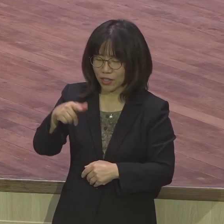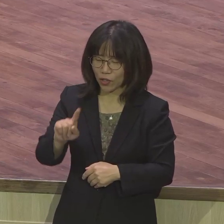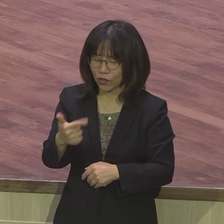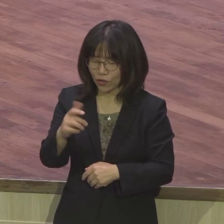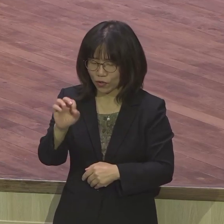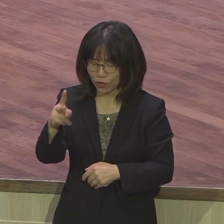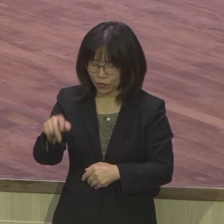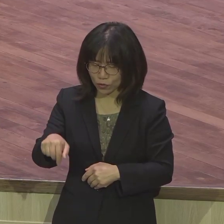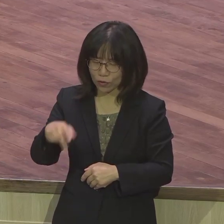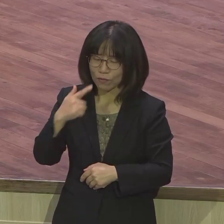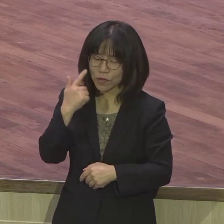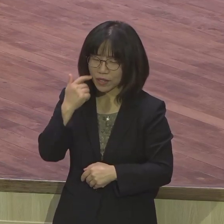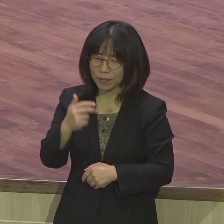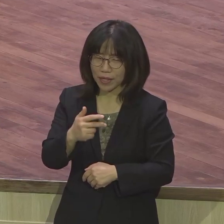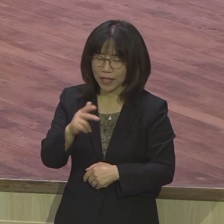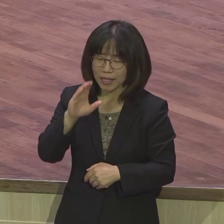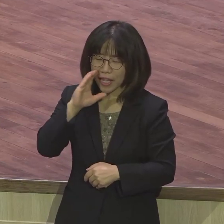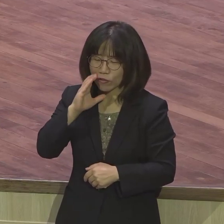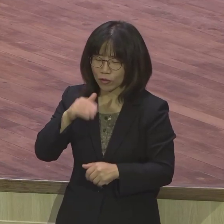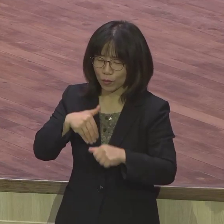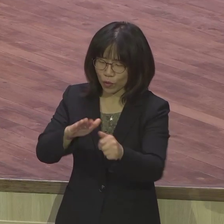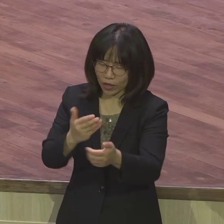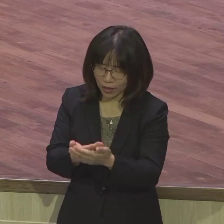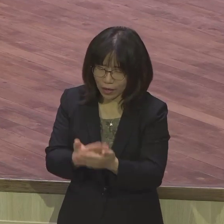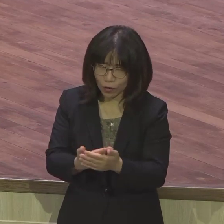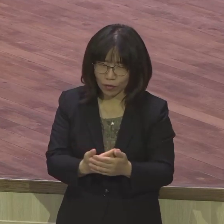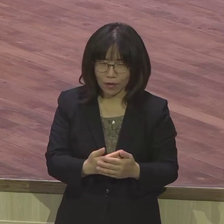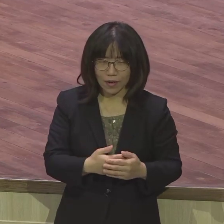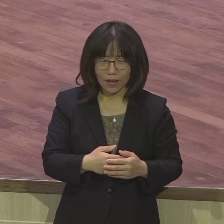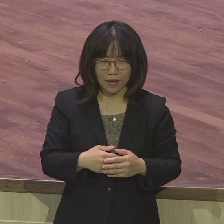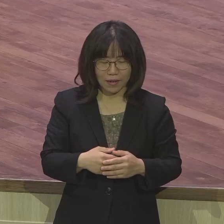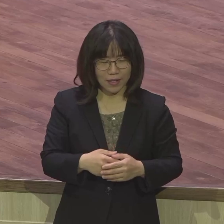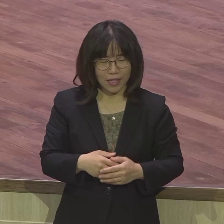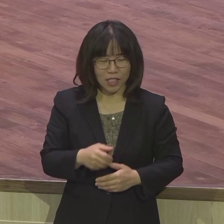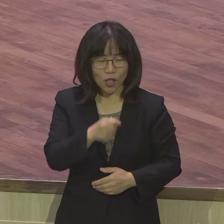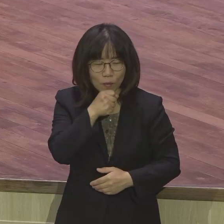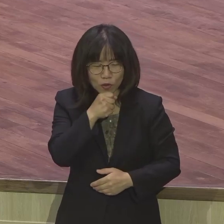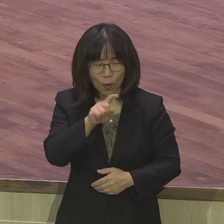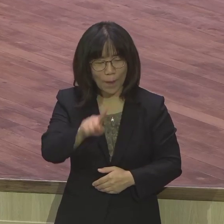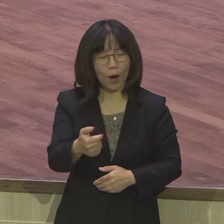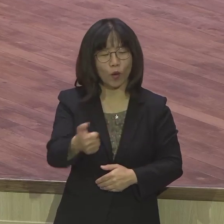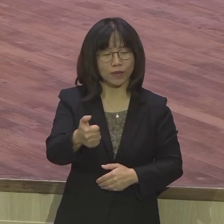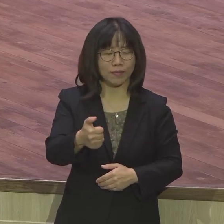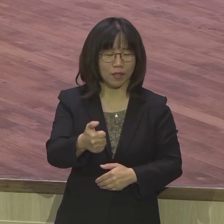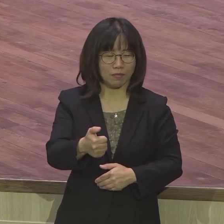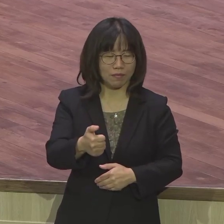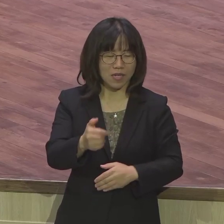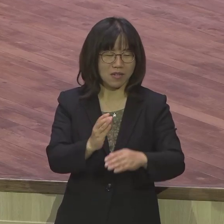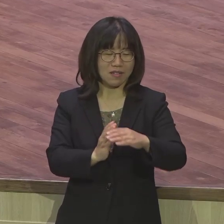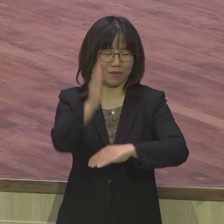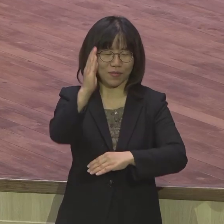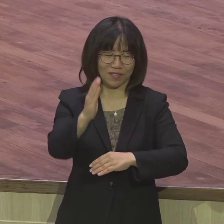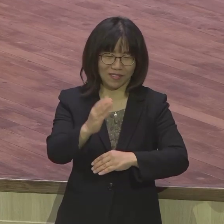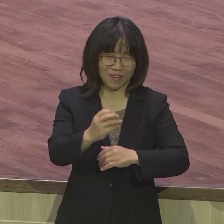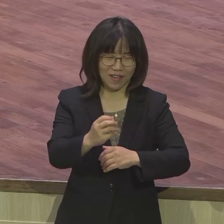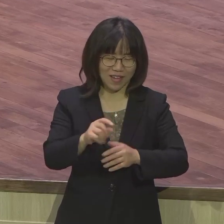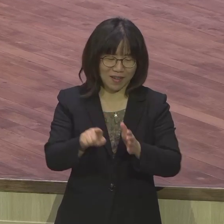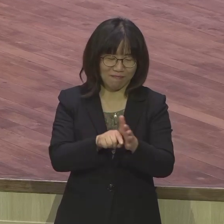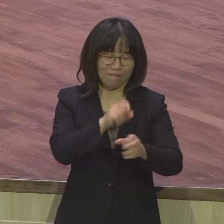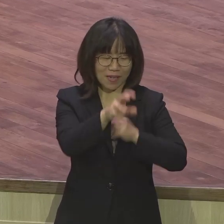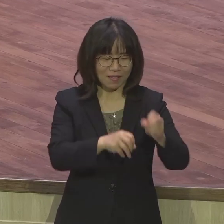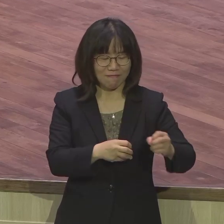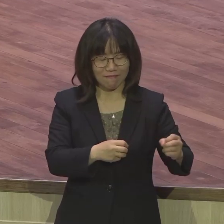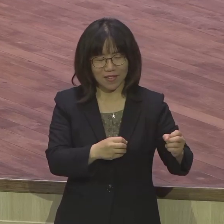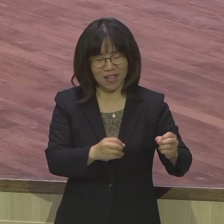목사님 태국에 와서 순회해야 된다고 막 얘기하고, 막 점수는 150점이라고 얘기하고, 막 목사님이 그래가지고 딱 군대에